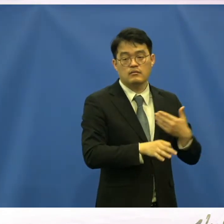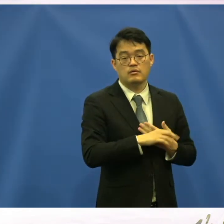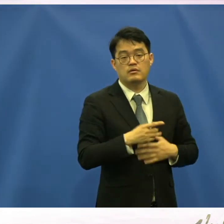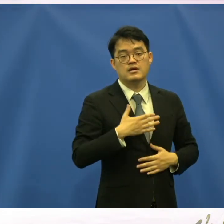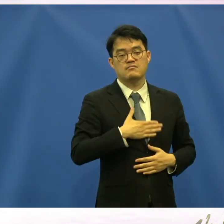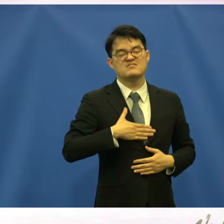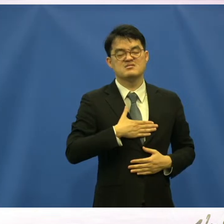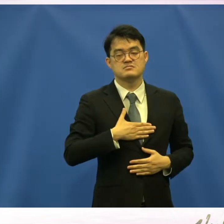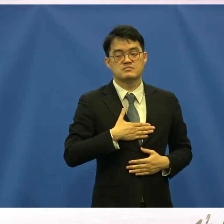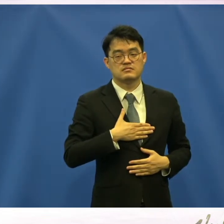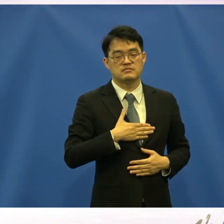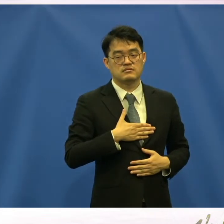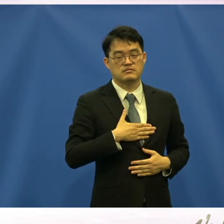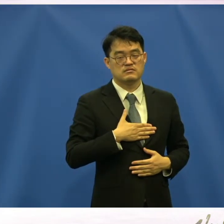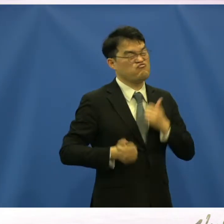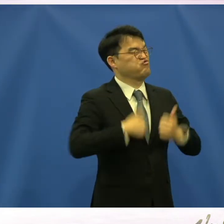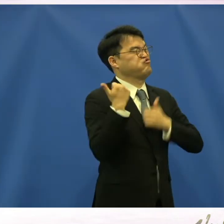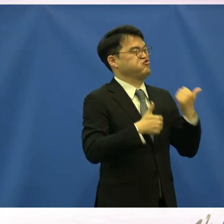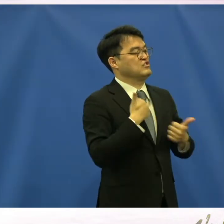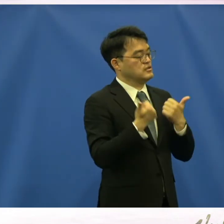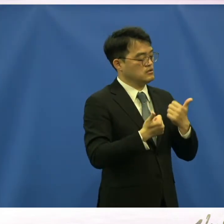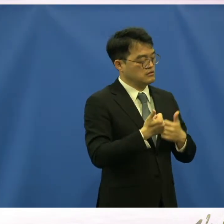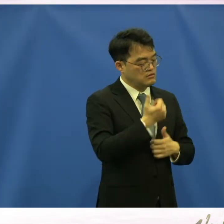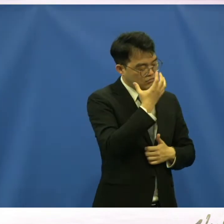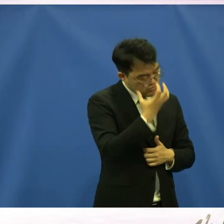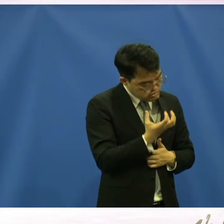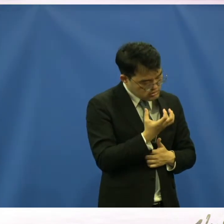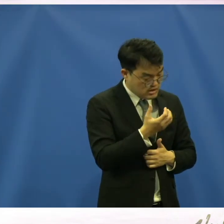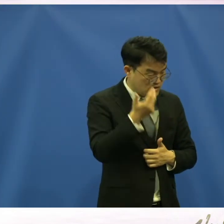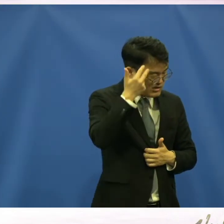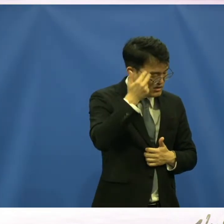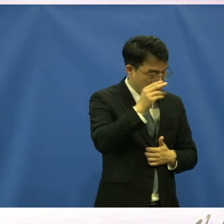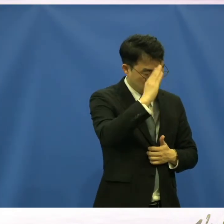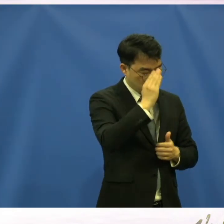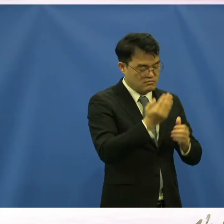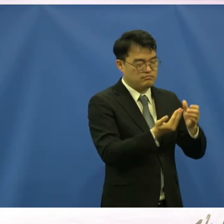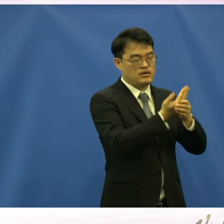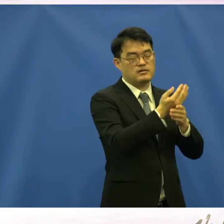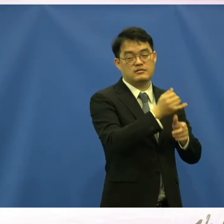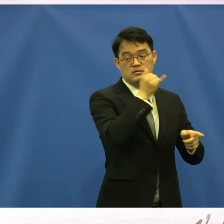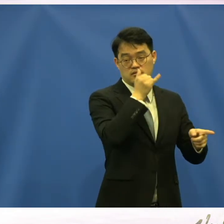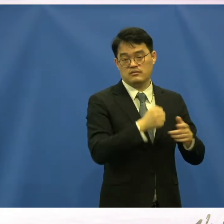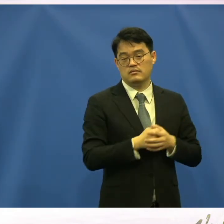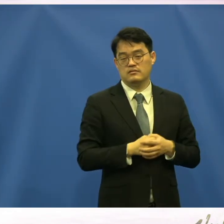자아의 왕국은 아주 작습니다. 그 왕국에는 자기 자신만 존재해요.